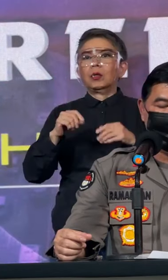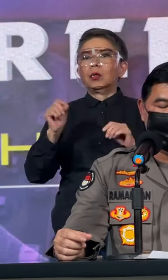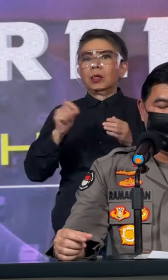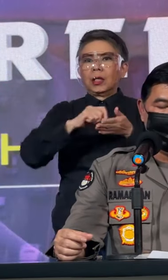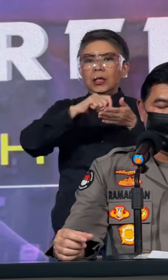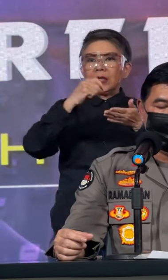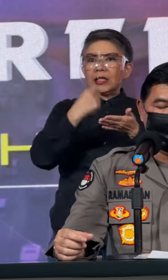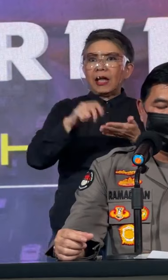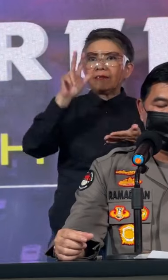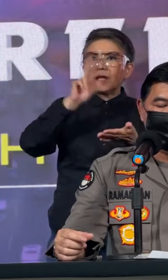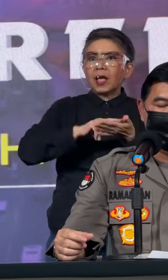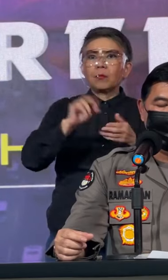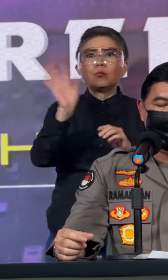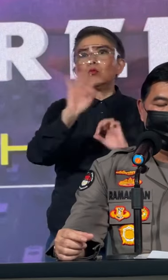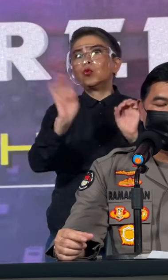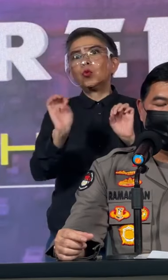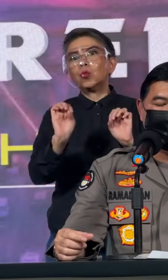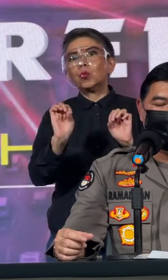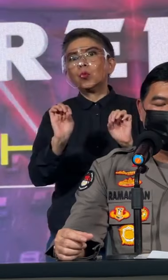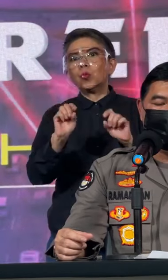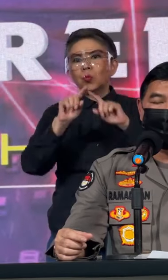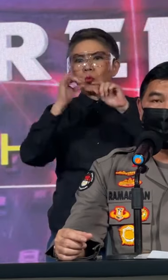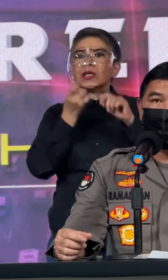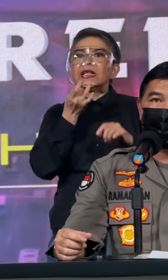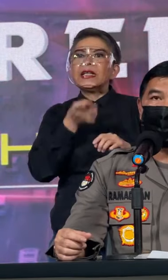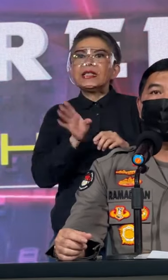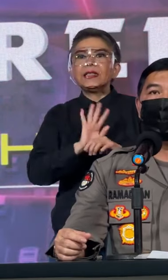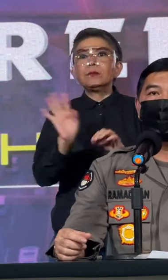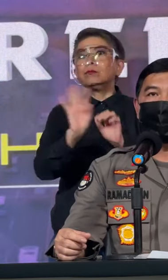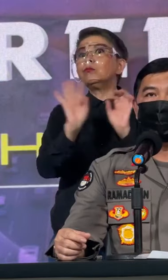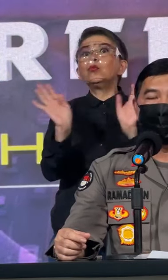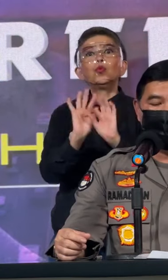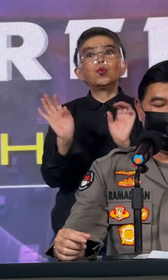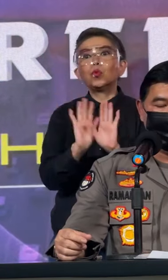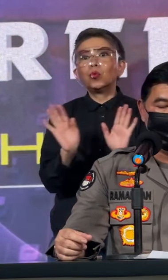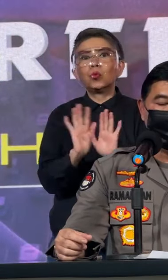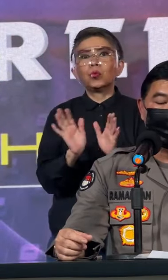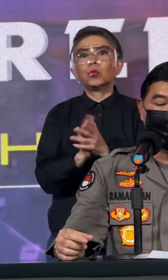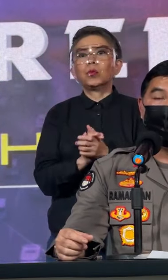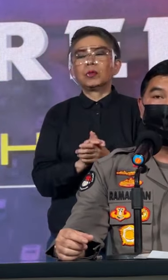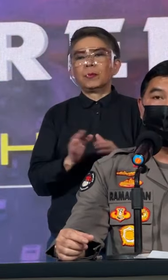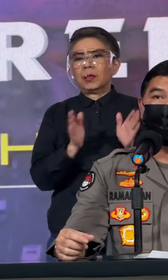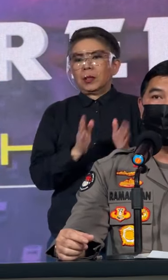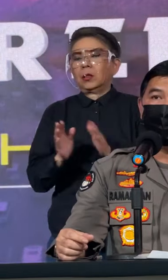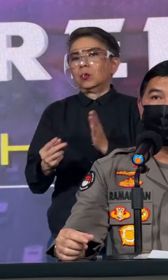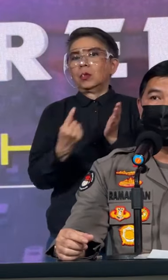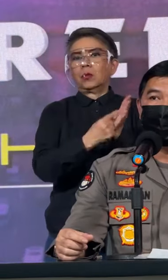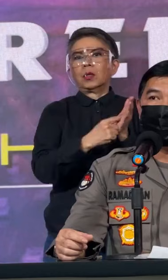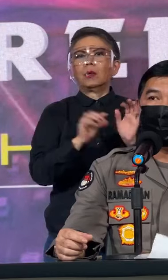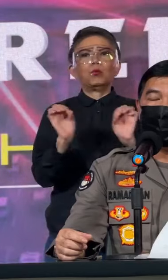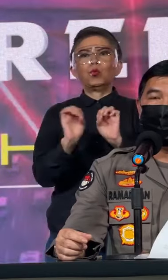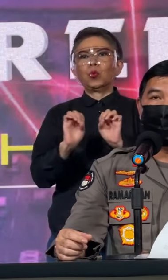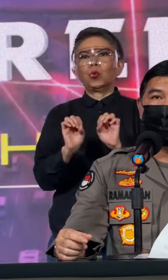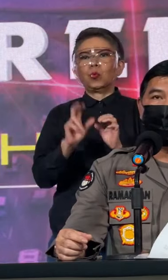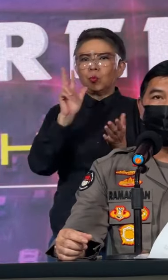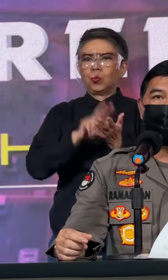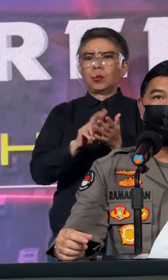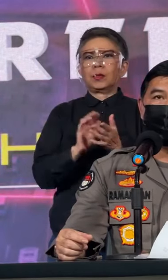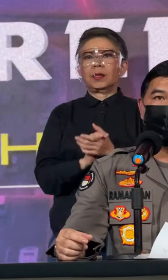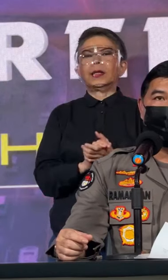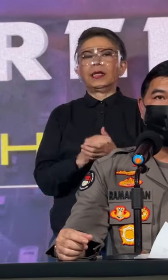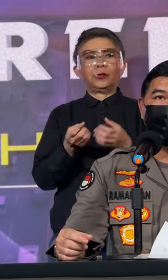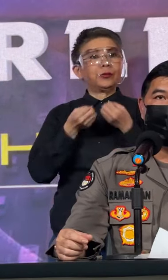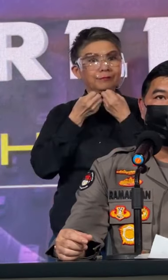terdaftar dan tidak memiliki izin sebagaimana yang diatur oleh undang-undangnya. Yaitu